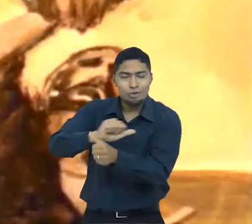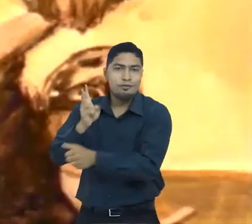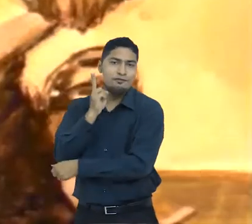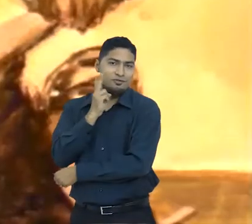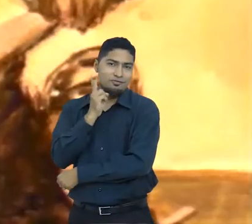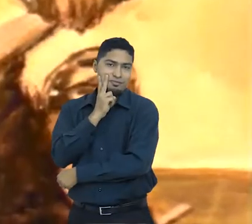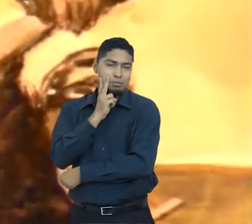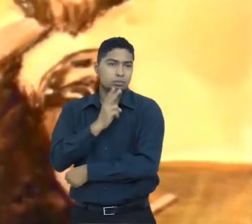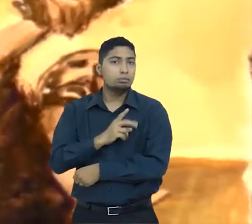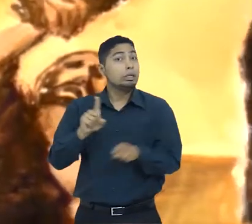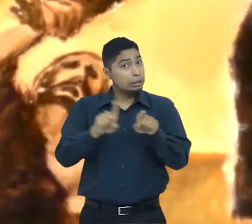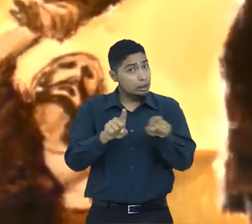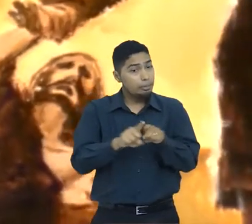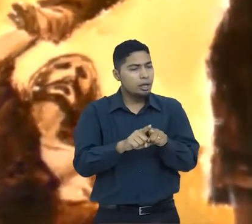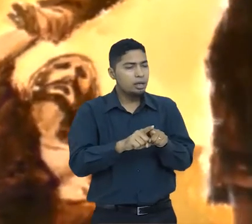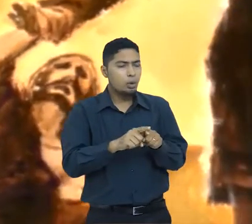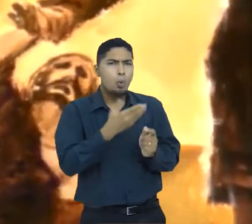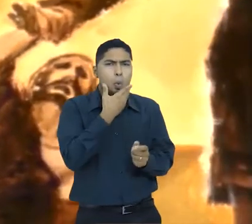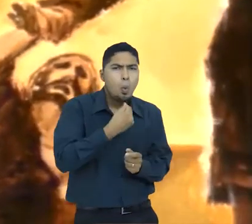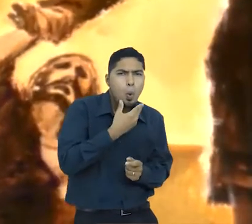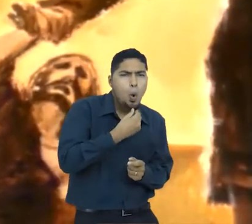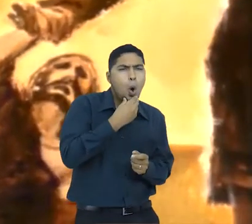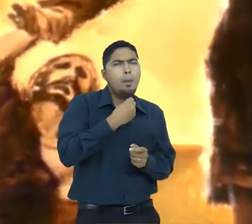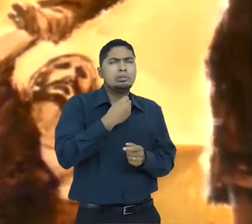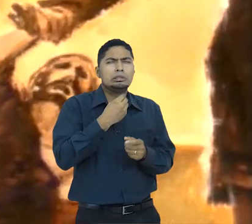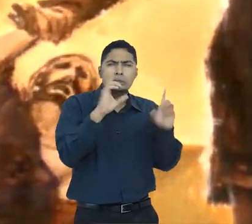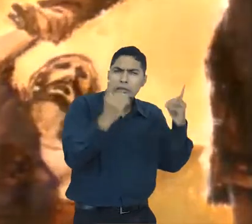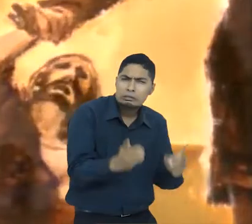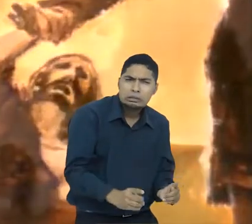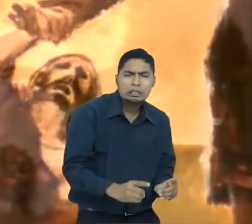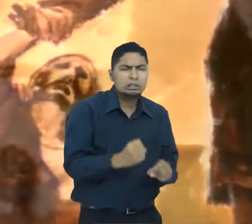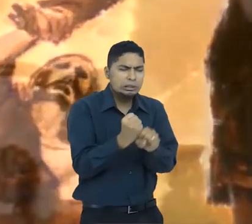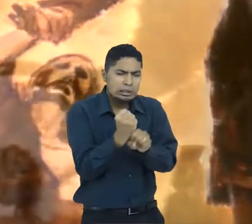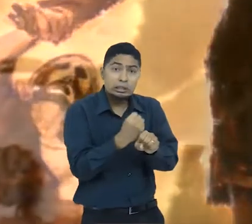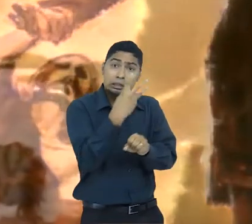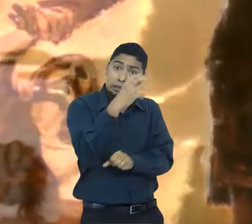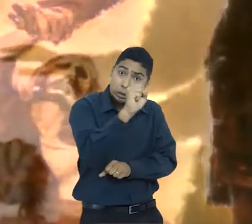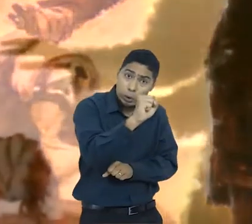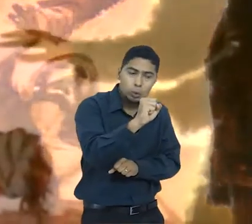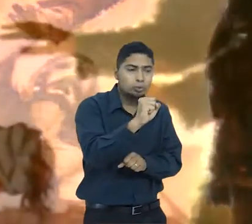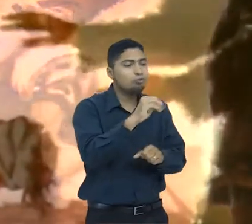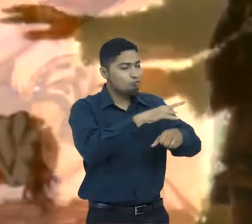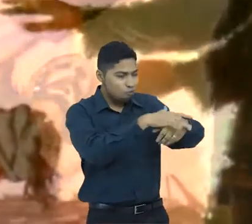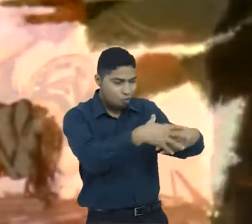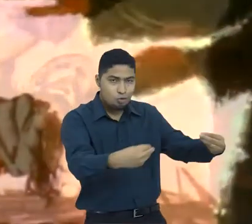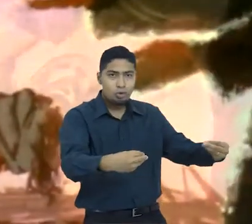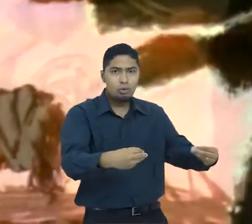Jesus curou um homem que era aleijado há 38 anos. Um leproso, que precisava viver afastado de todo